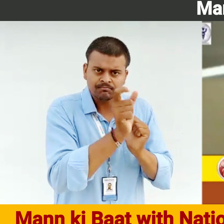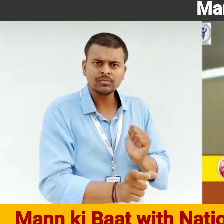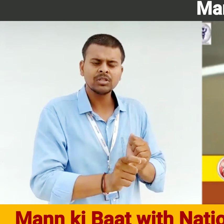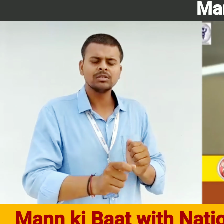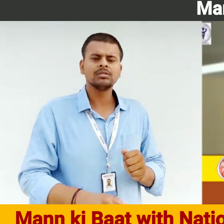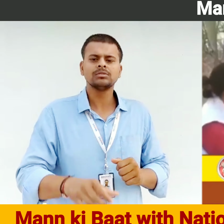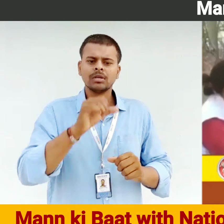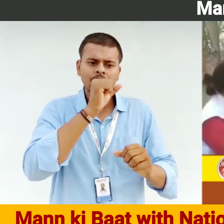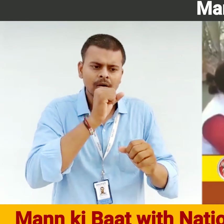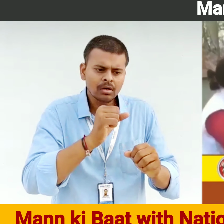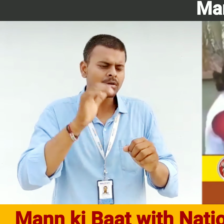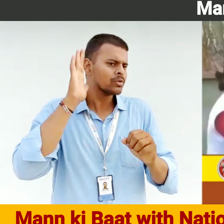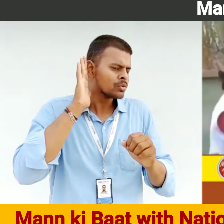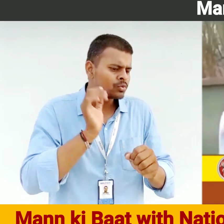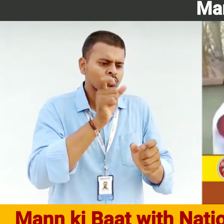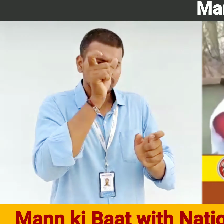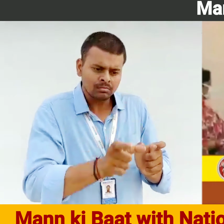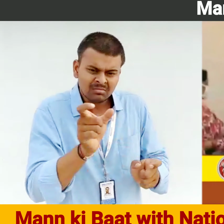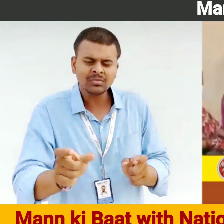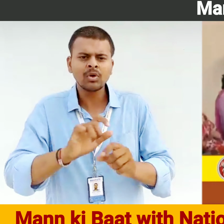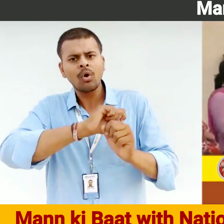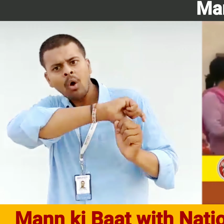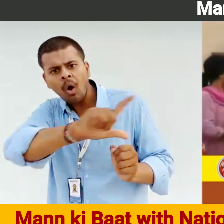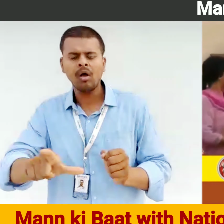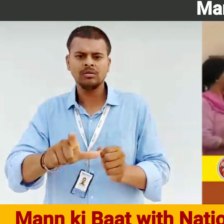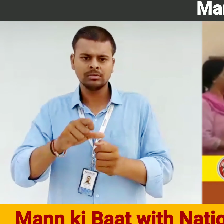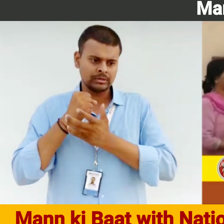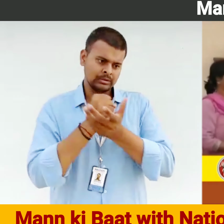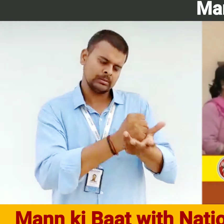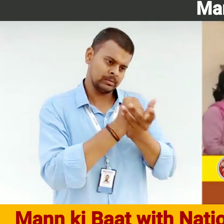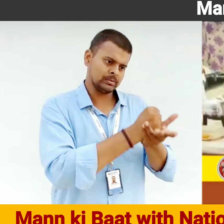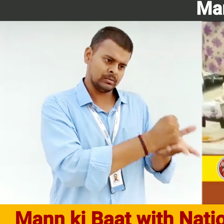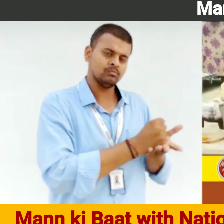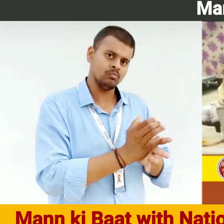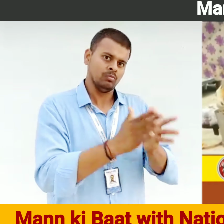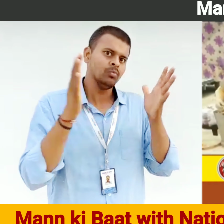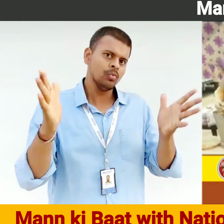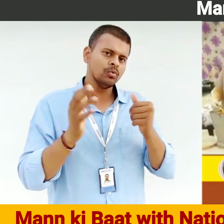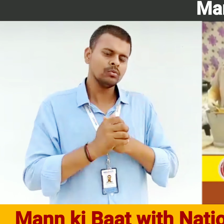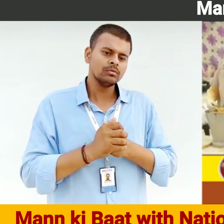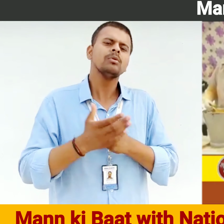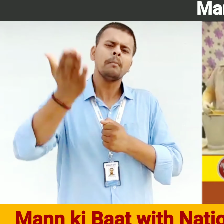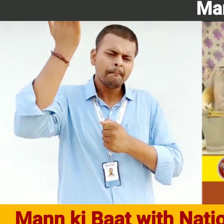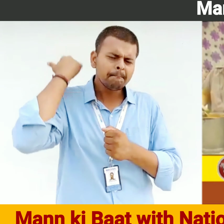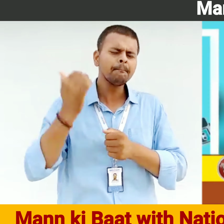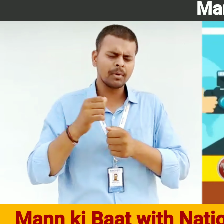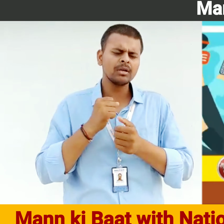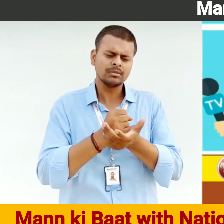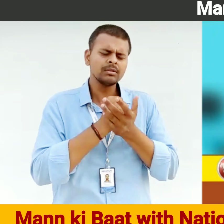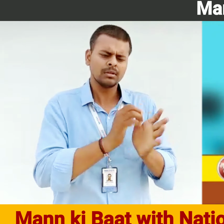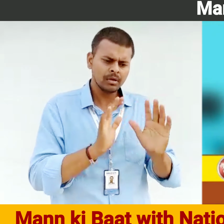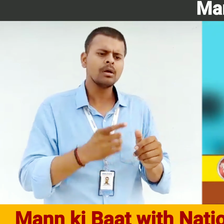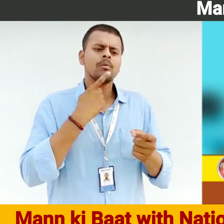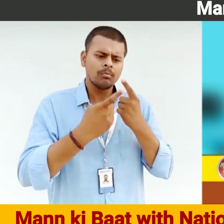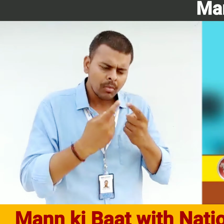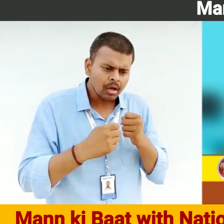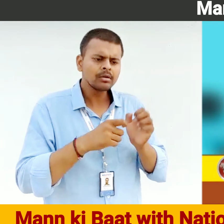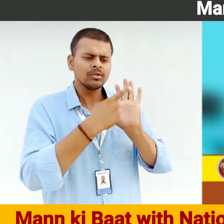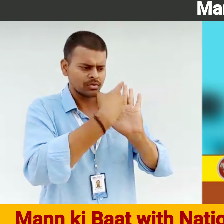पुलिसकर्मी, मीडिया के साथी, ये सब जो सेवा कर रहे हैं, उसकी चर्चा मैंने कई बार की